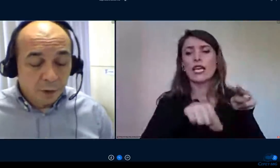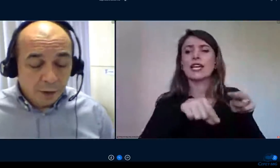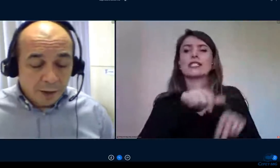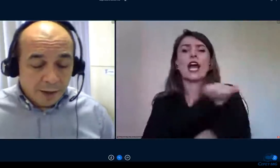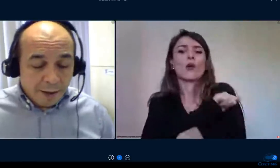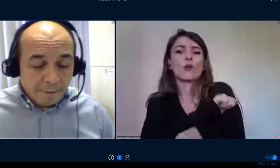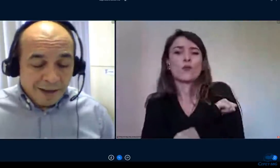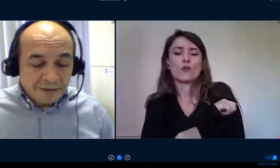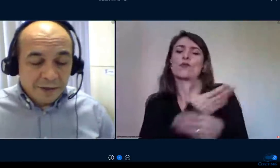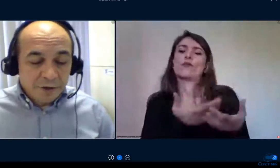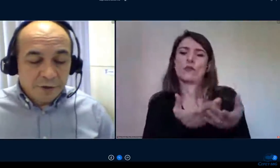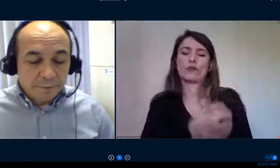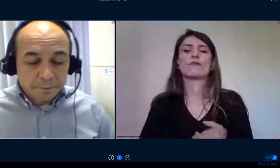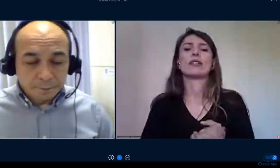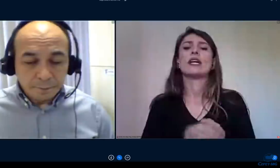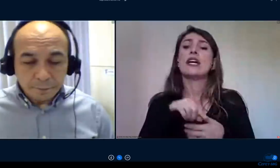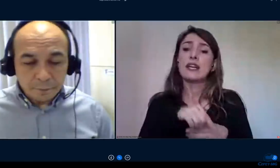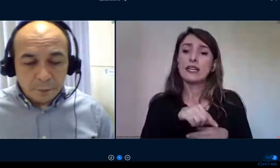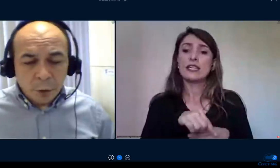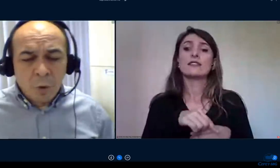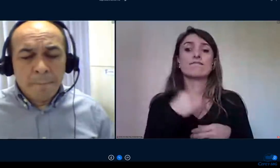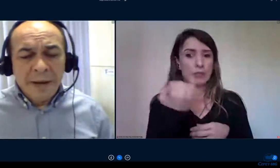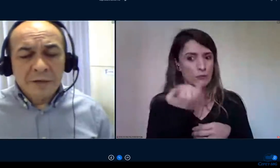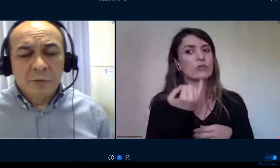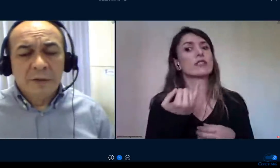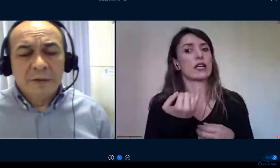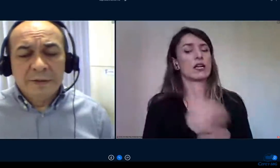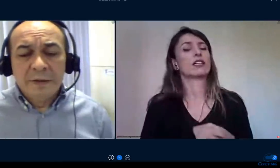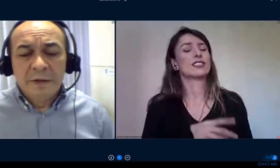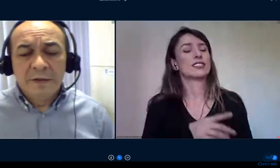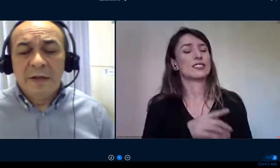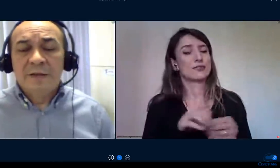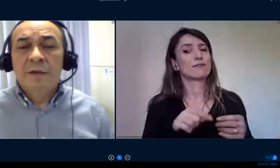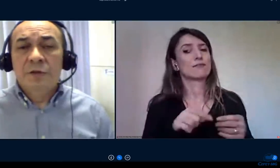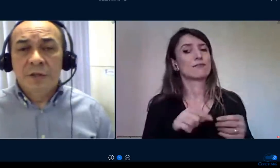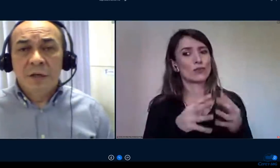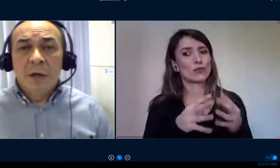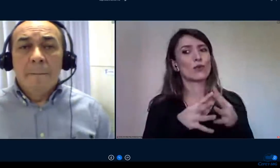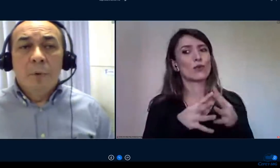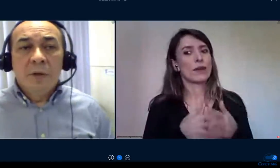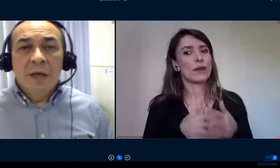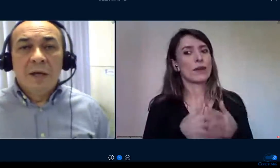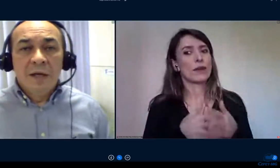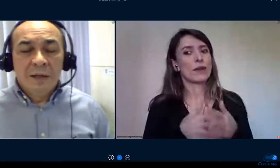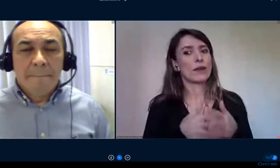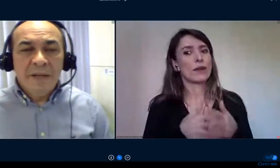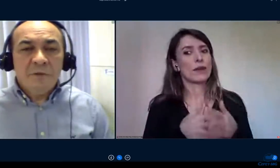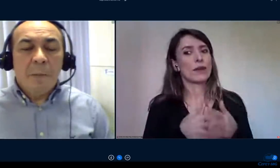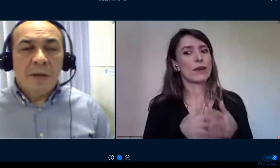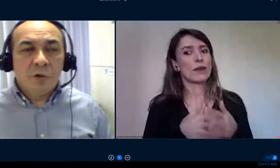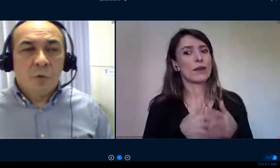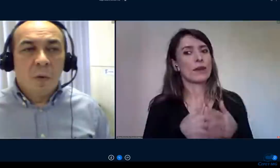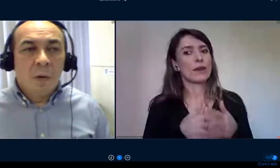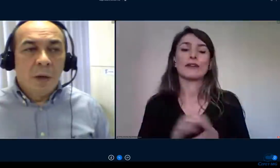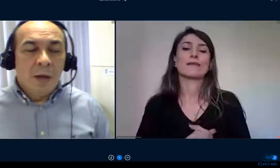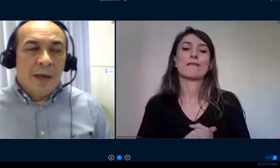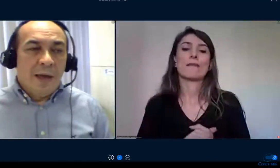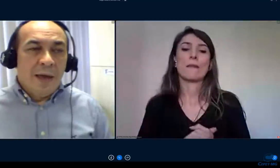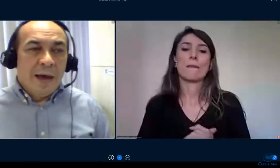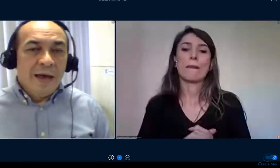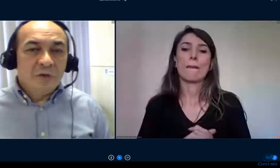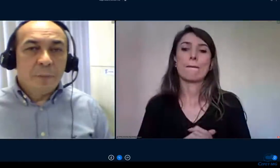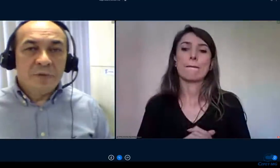um ponto bastante complexo de se decidir porque ele lida principalmente com